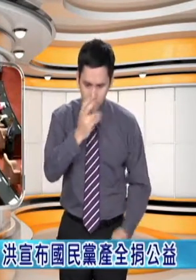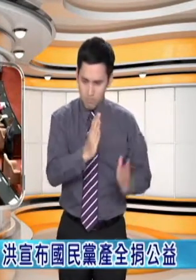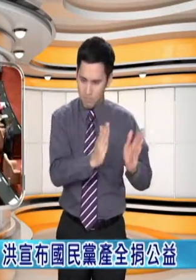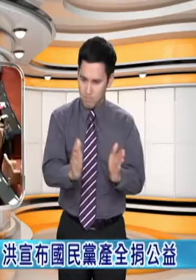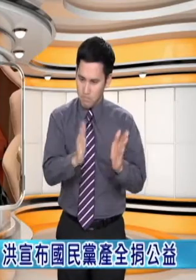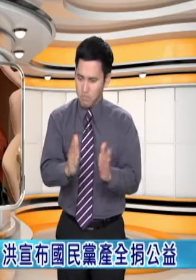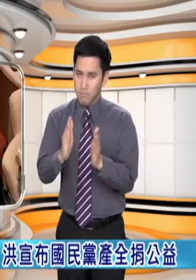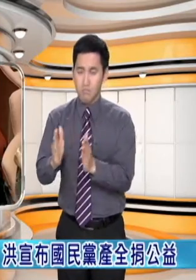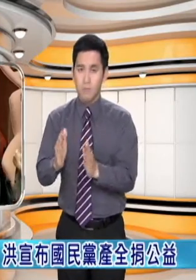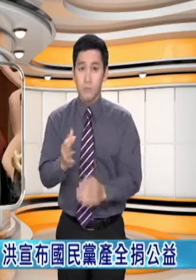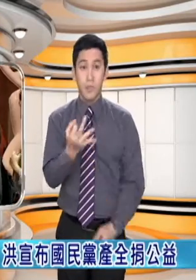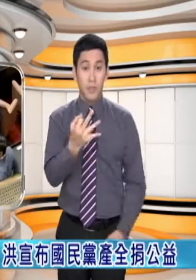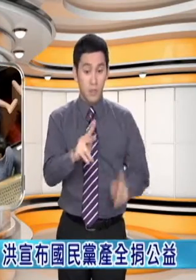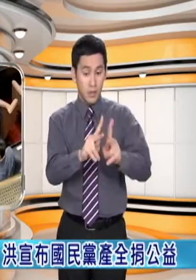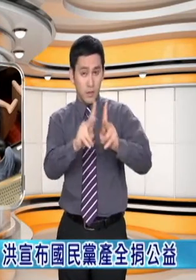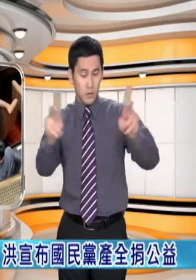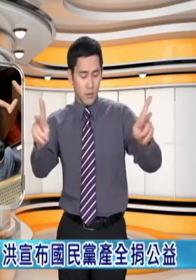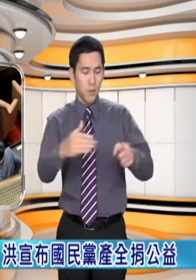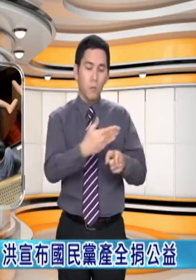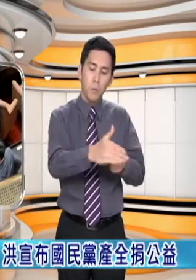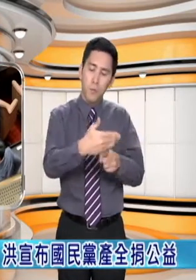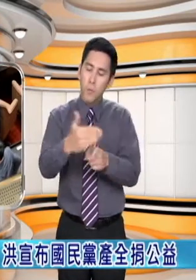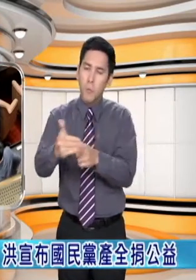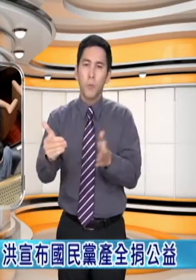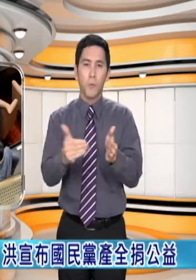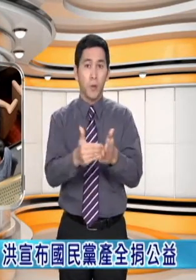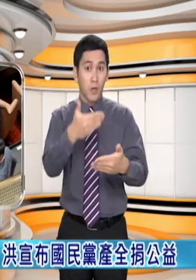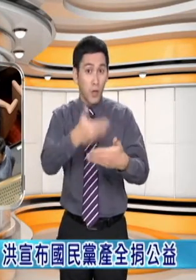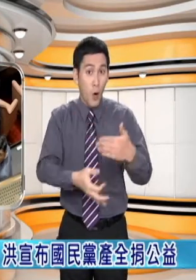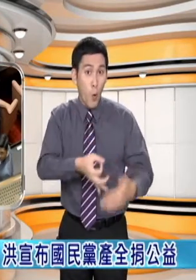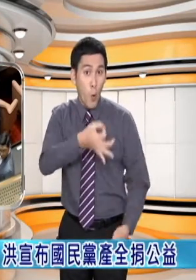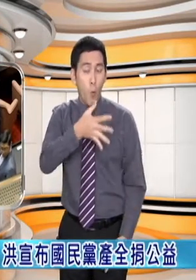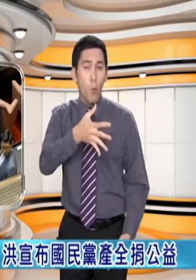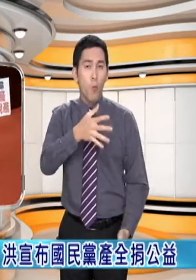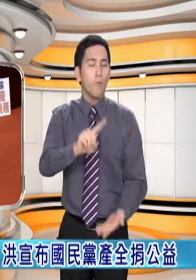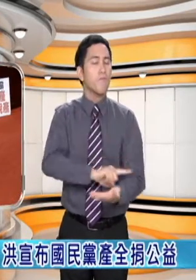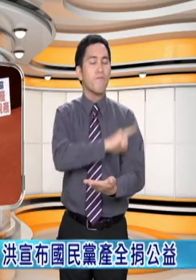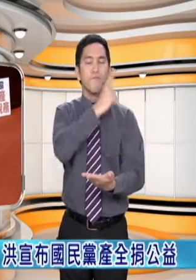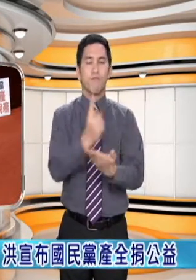后，余额将全数来捐作公益。